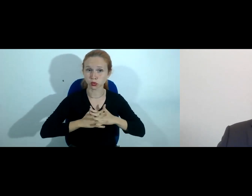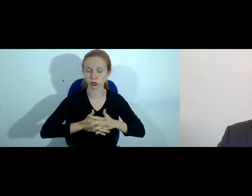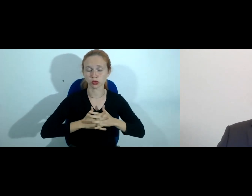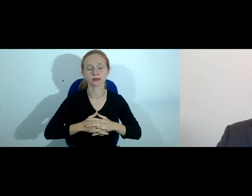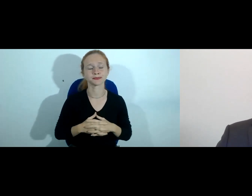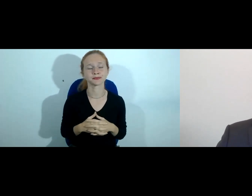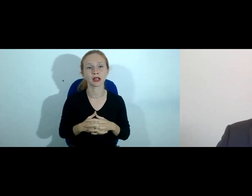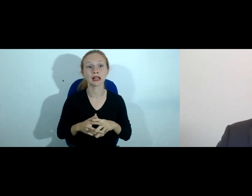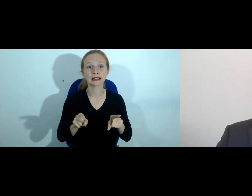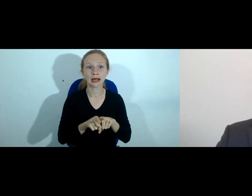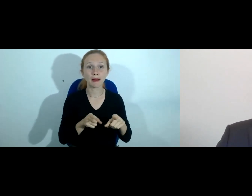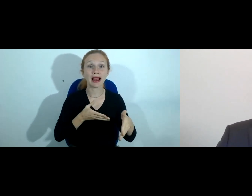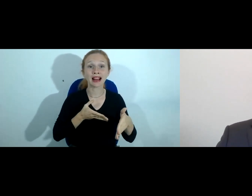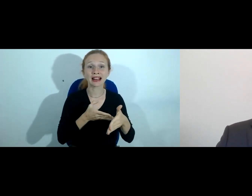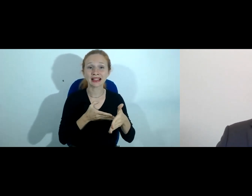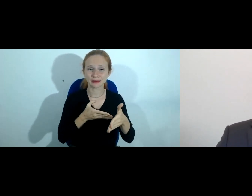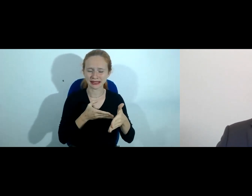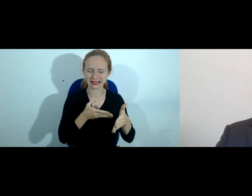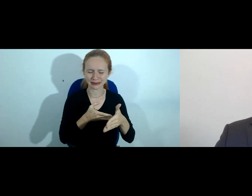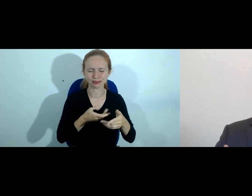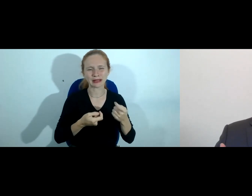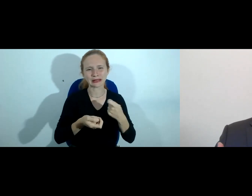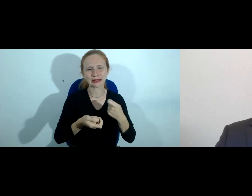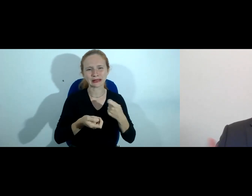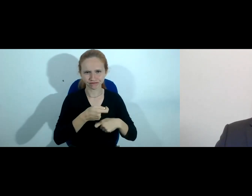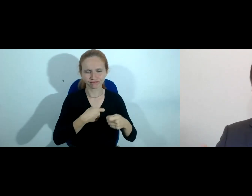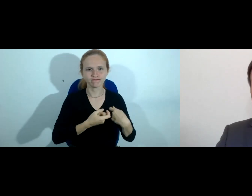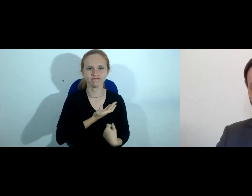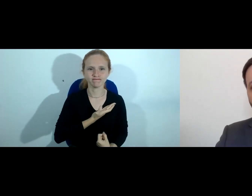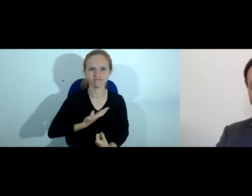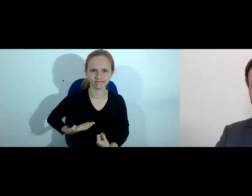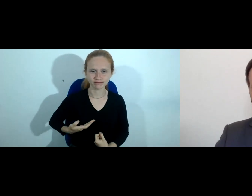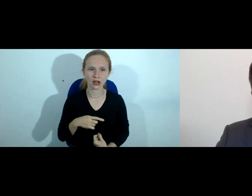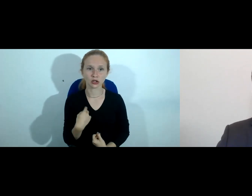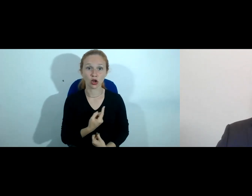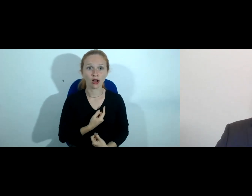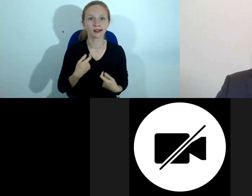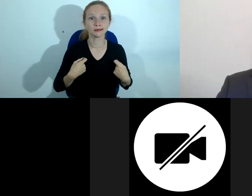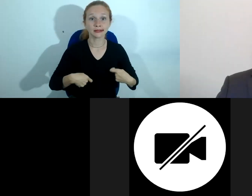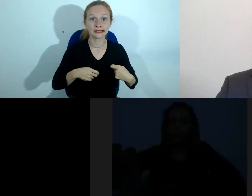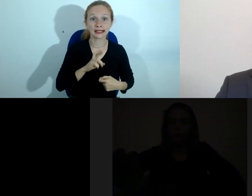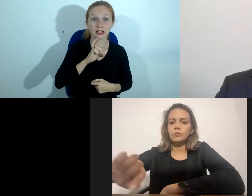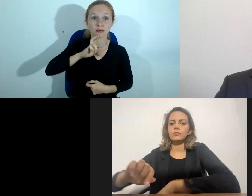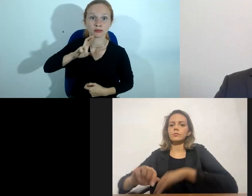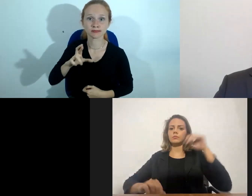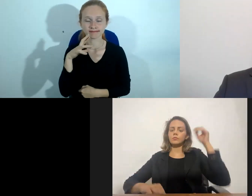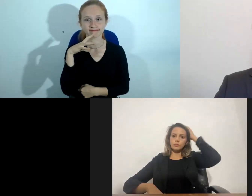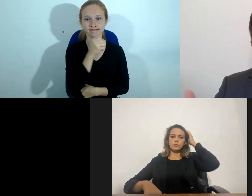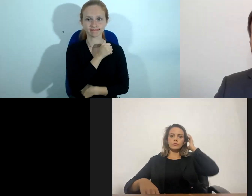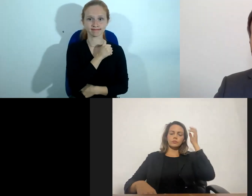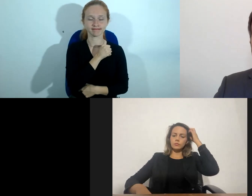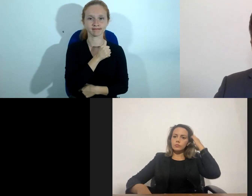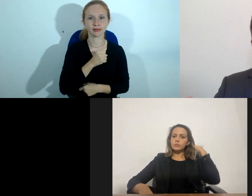nome da eficiência que permeia a administração pública, nós tínhamos que dar uma resposta de pronto para a sociedade, frente a demandas